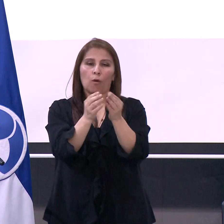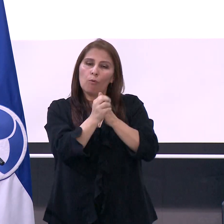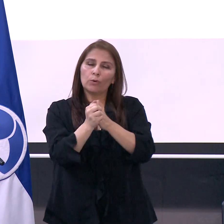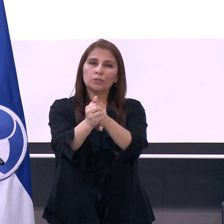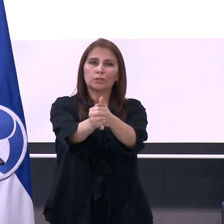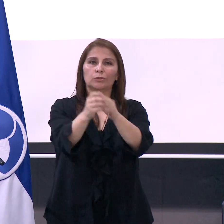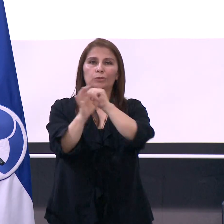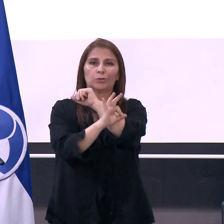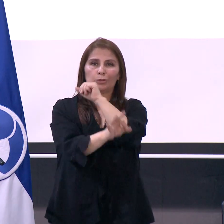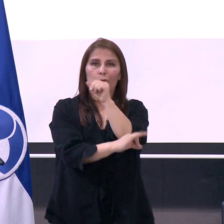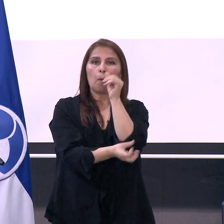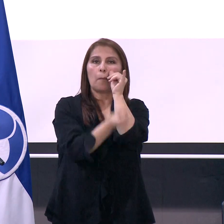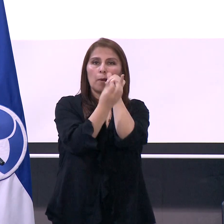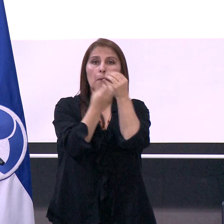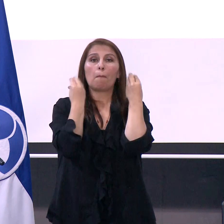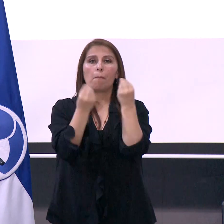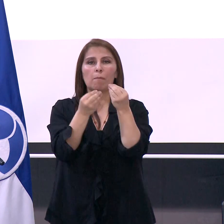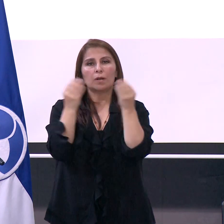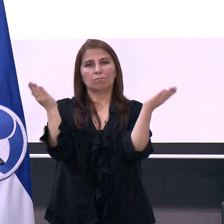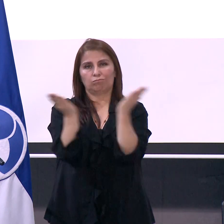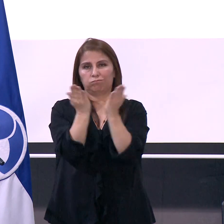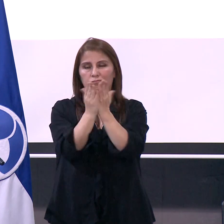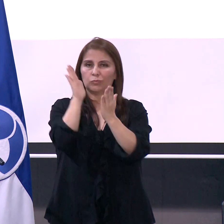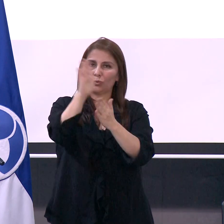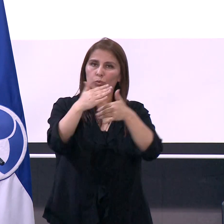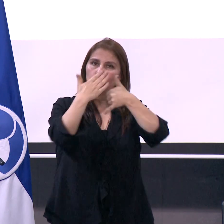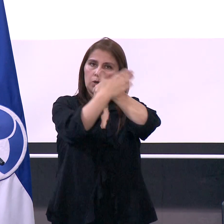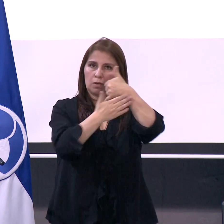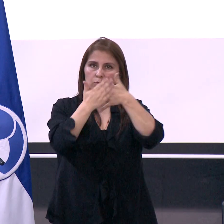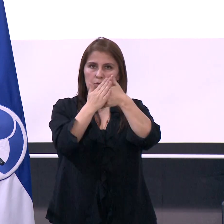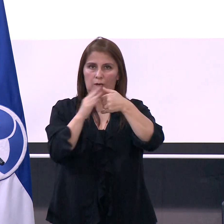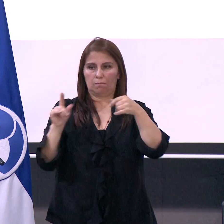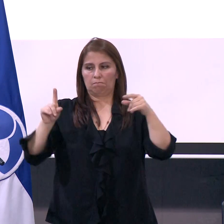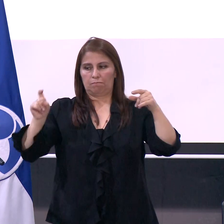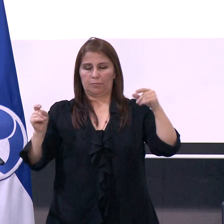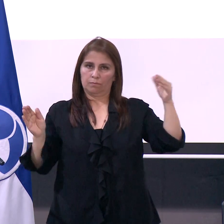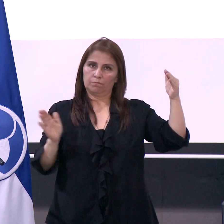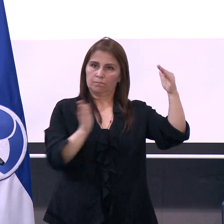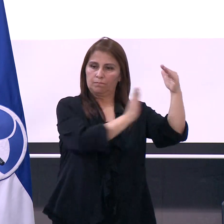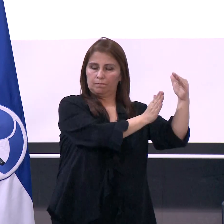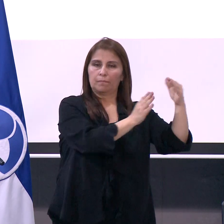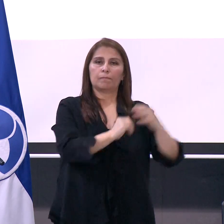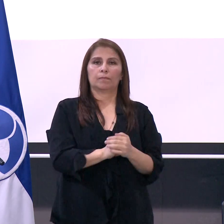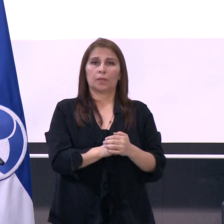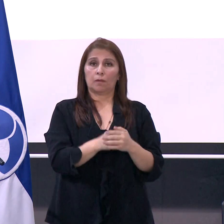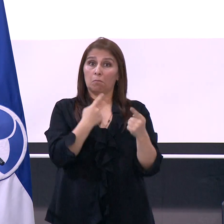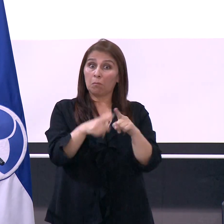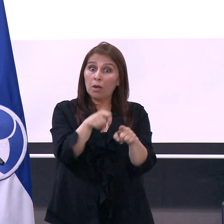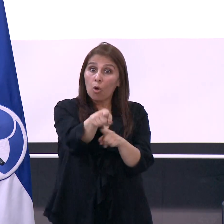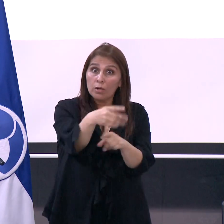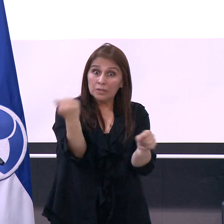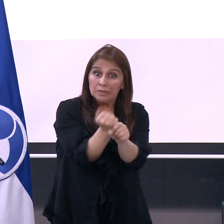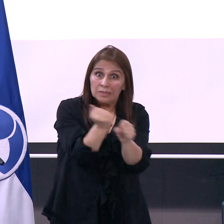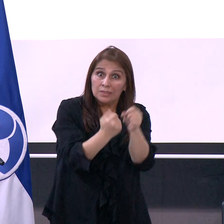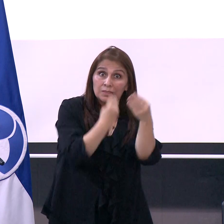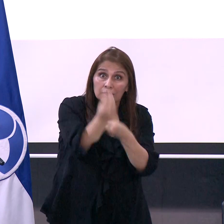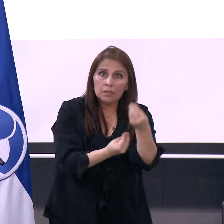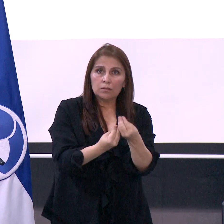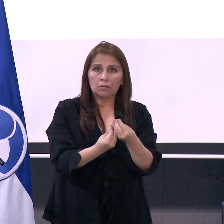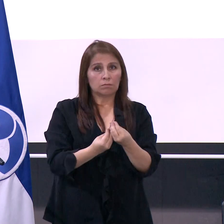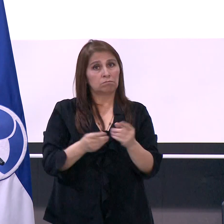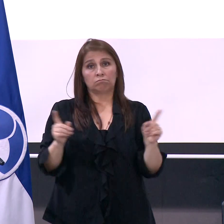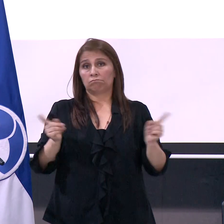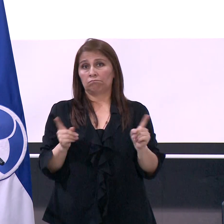psicológica para la educación nacional cierra comillas la obra nunca se llevó a cabo por